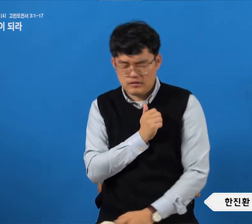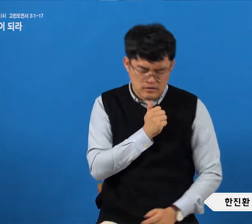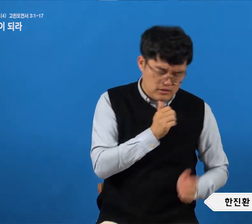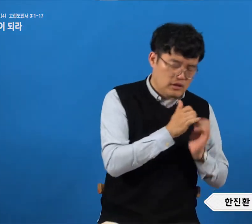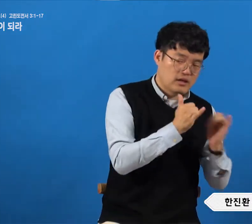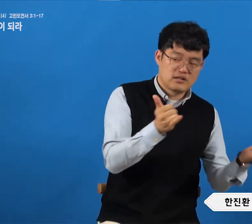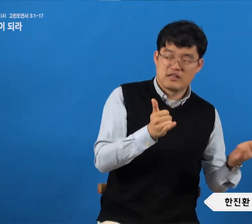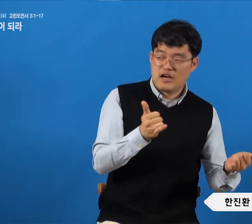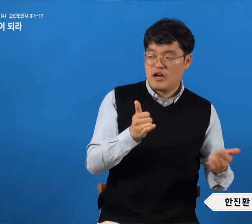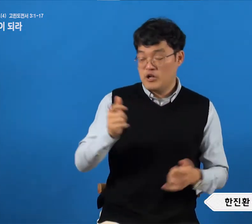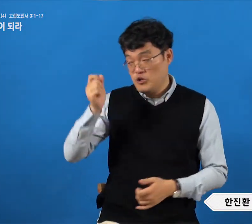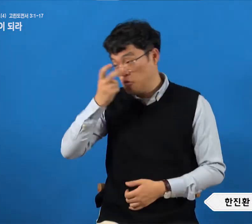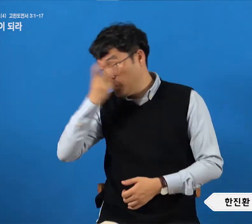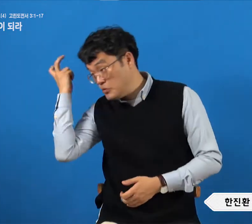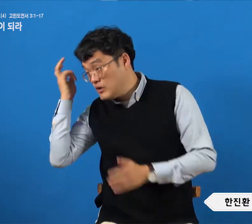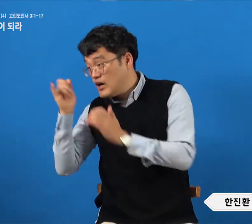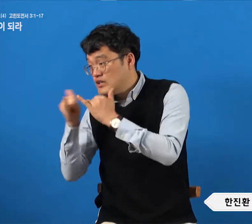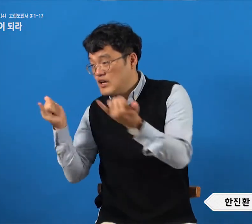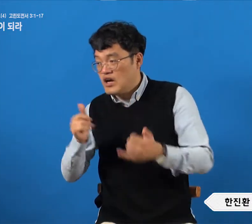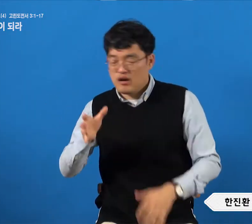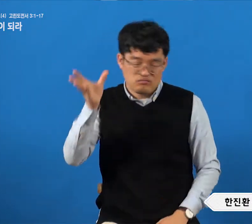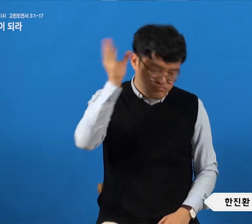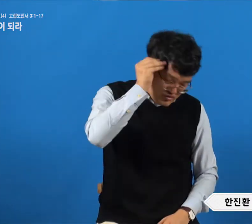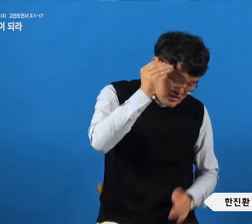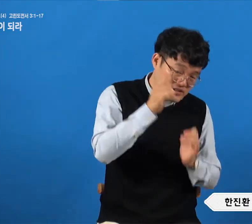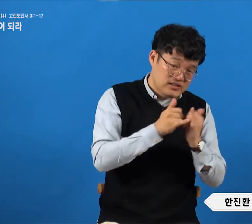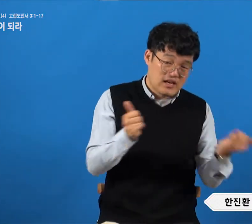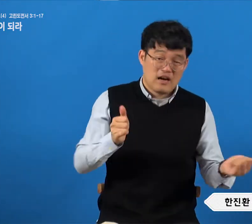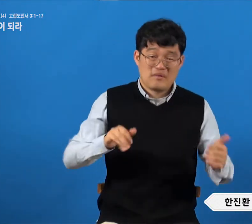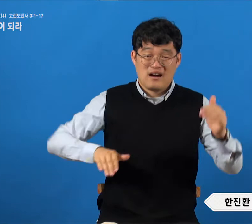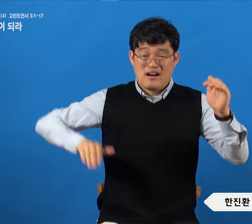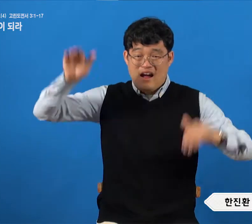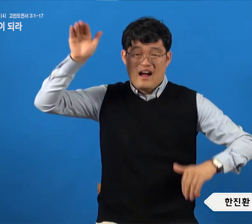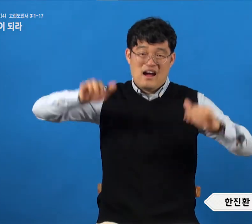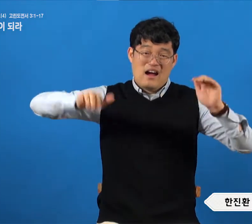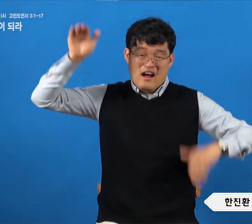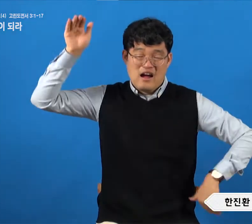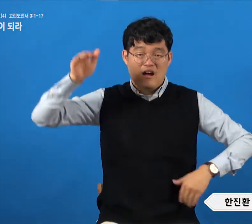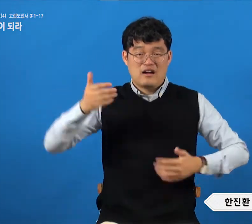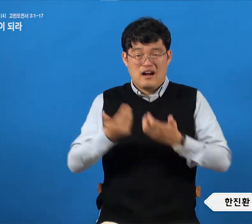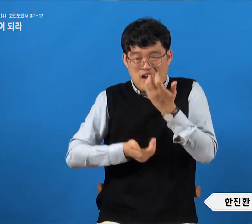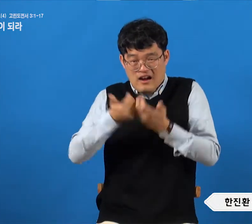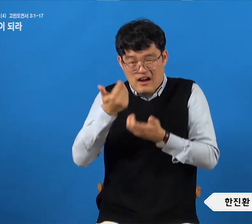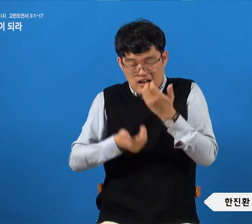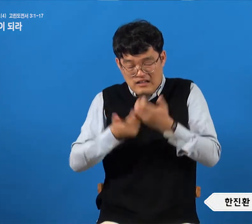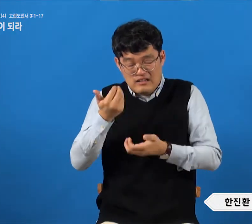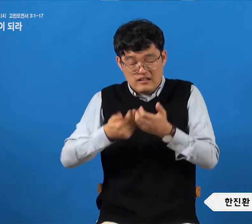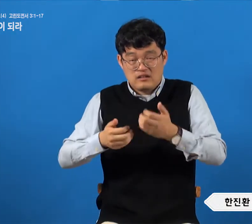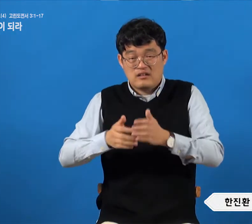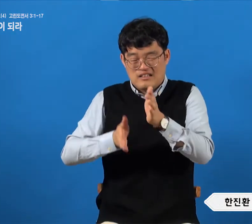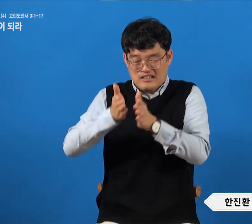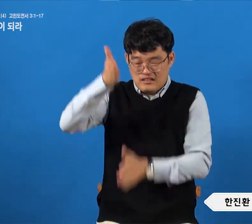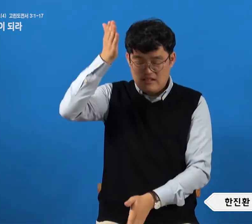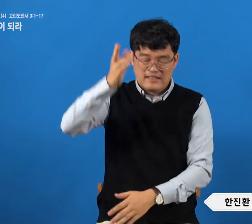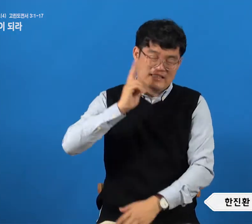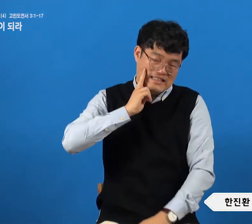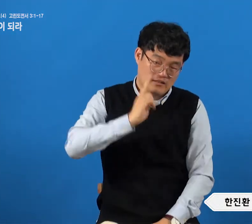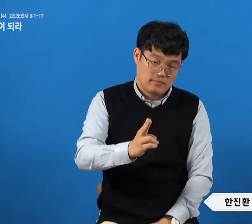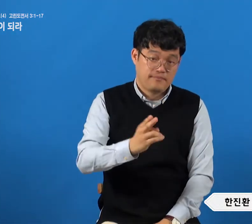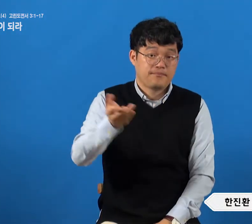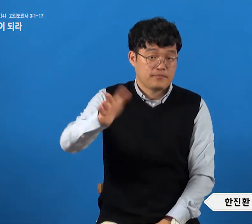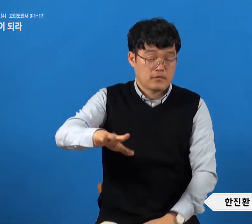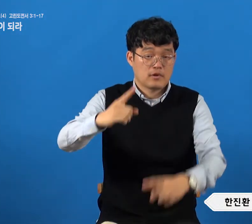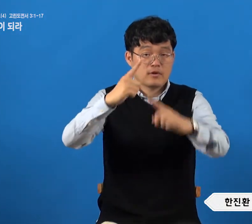식자와 무식자, 온갖 장벽이, 넘을 수 없는 장벽이 사람들을 가로막고 있었습니다.